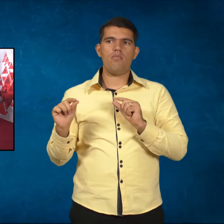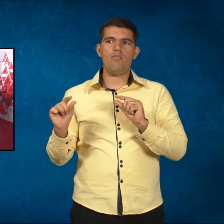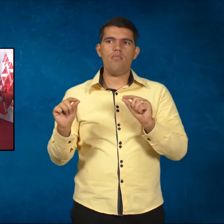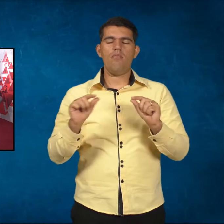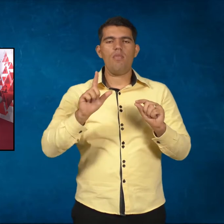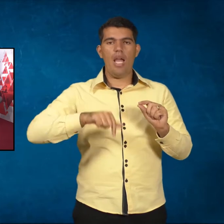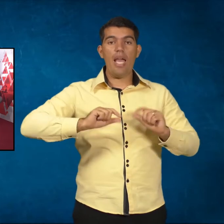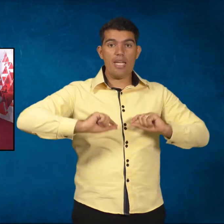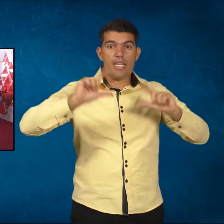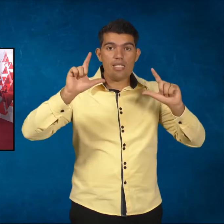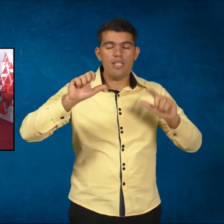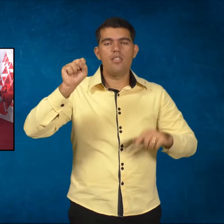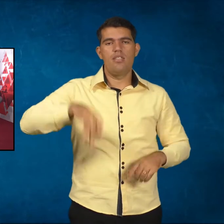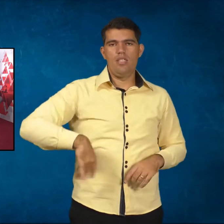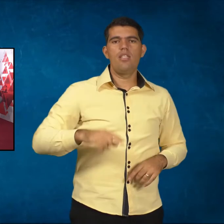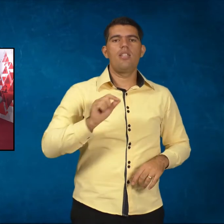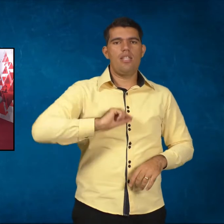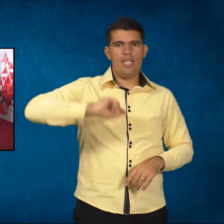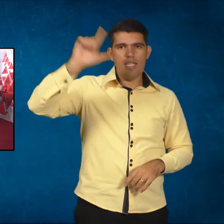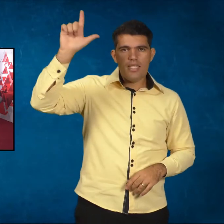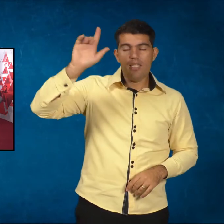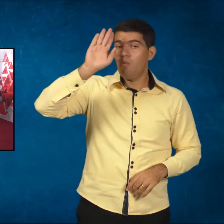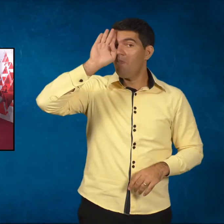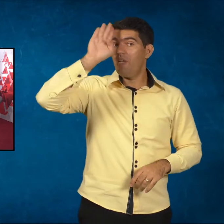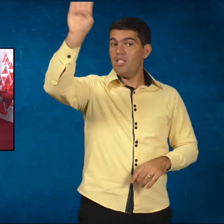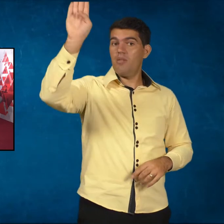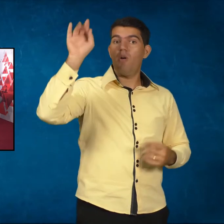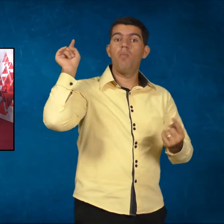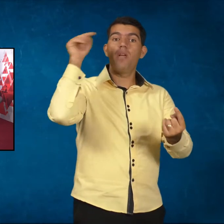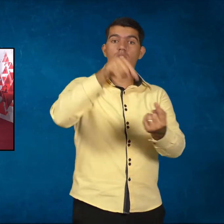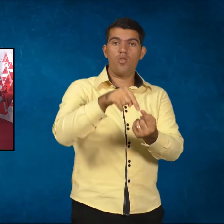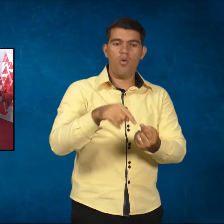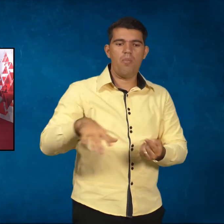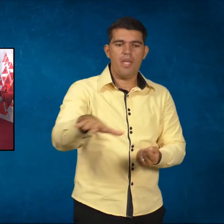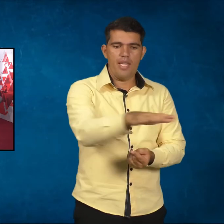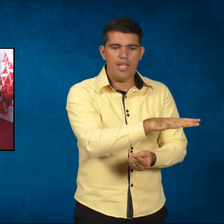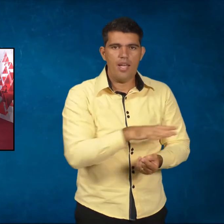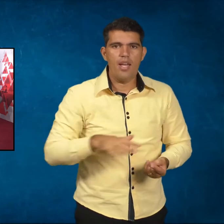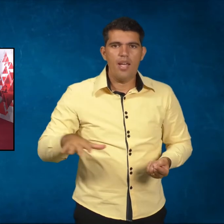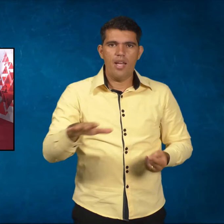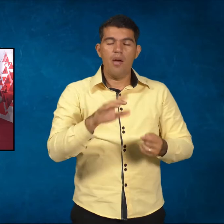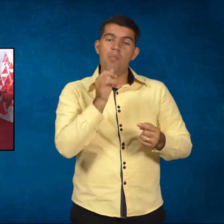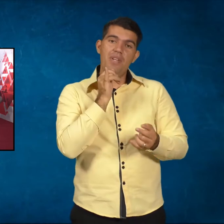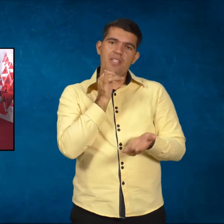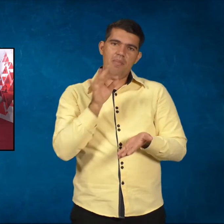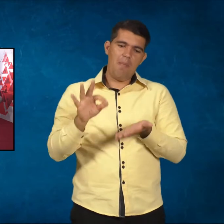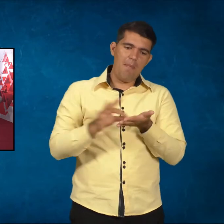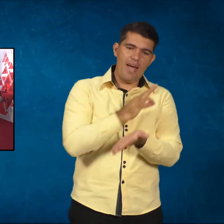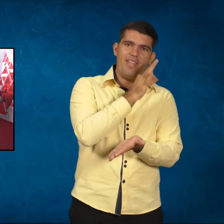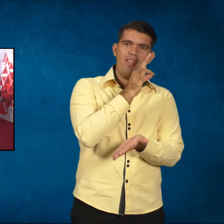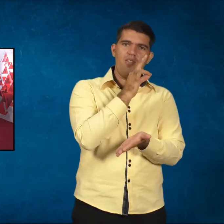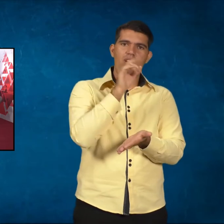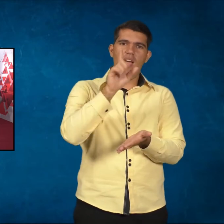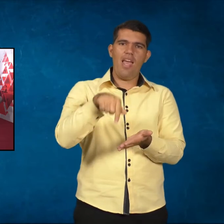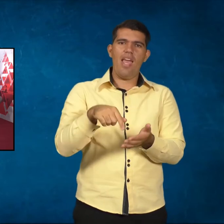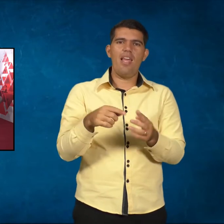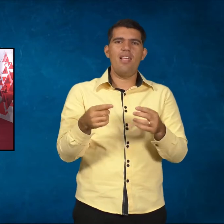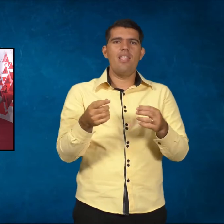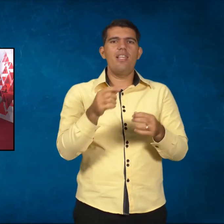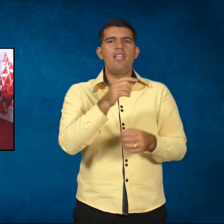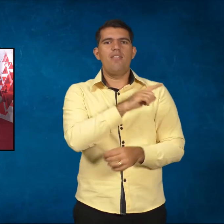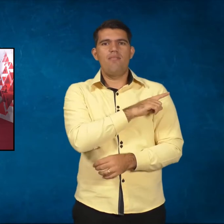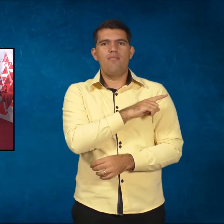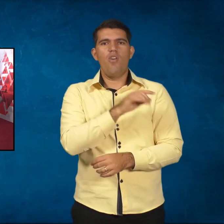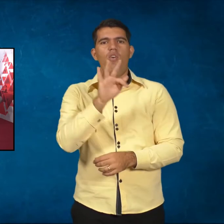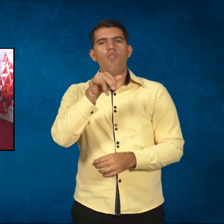e principalmente nesse segmento que você se torna é a maior parte da matrícula traçar também no segundo segmento